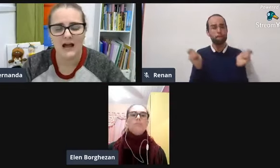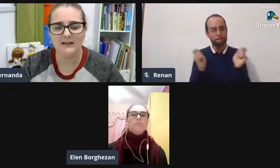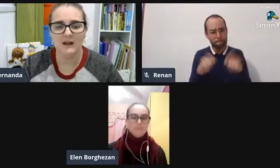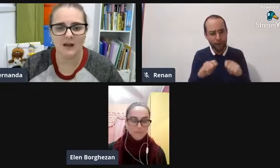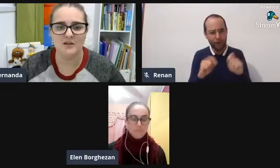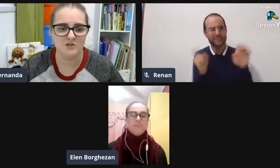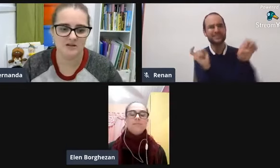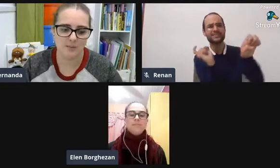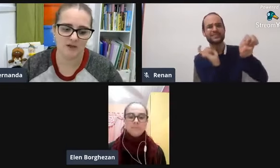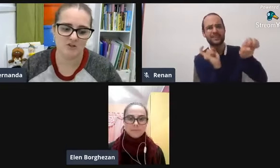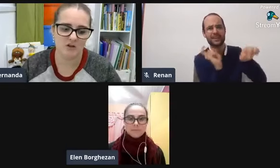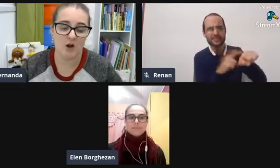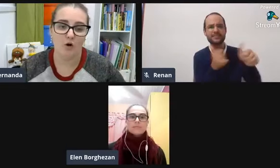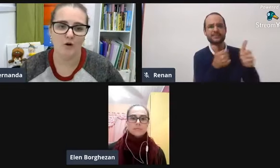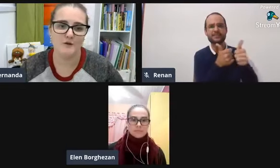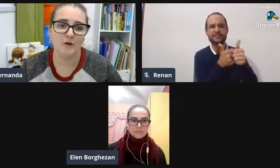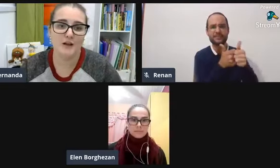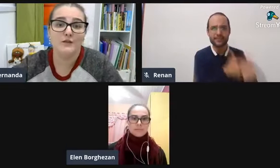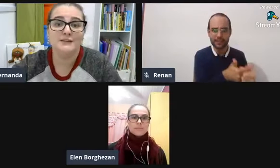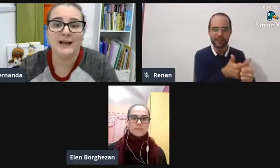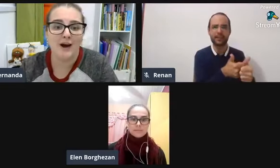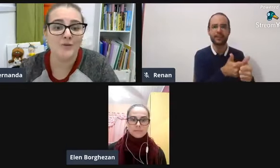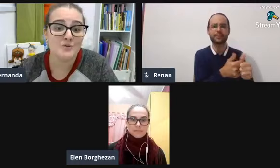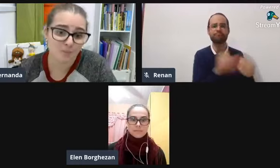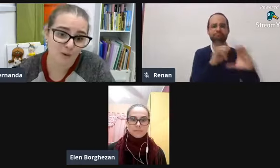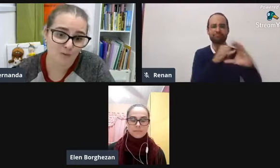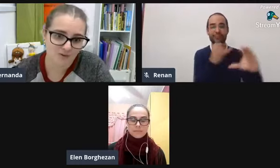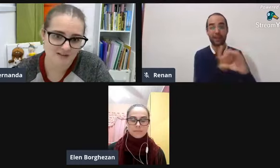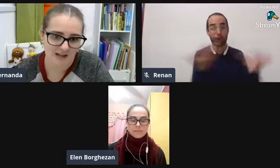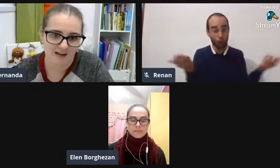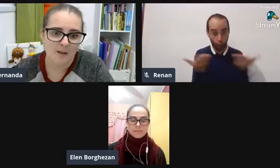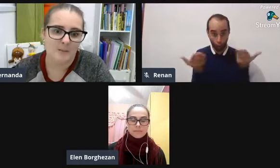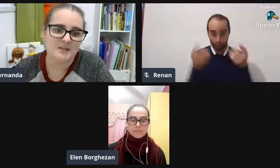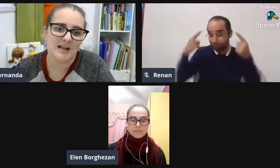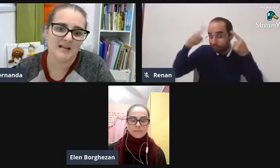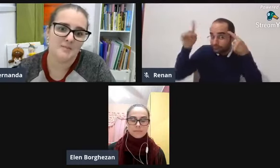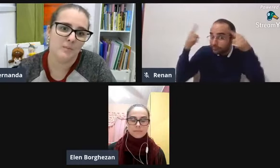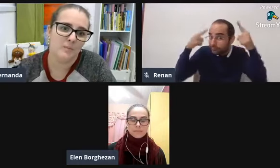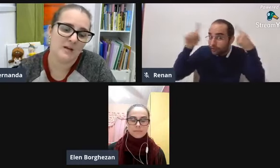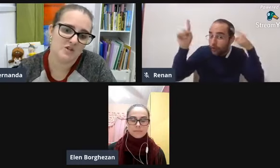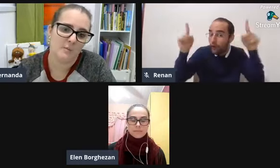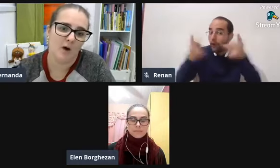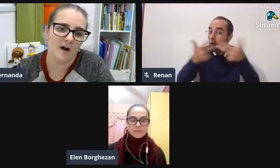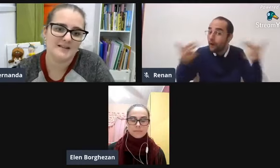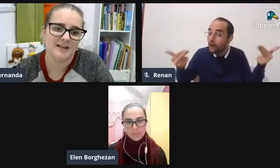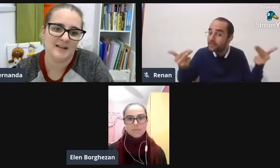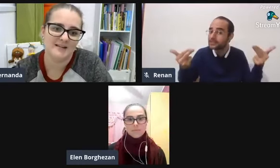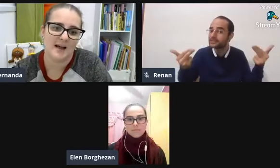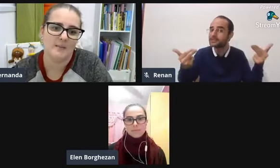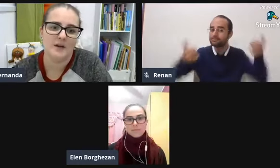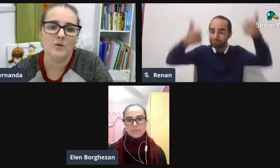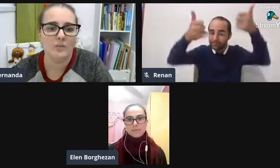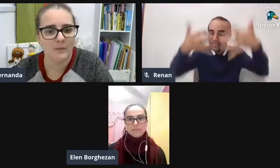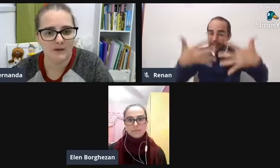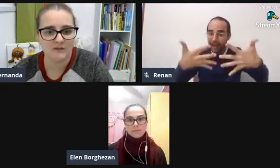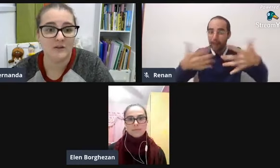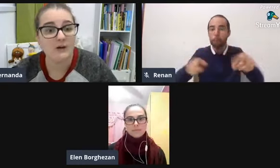Enfim, a ideia justamente hoje foi levantar alguns pontos, né? Mas que a gente possa,